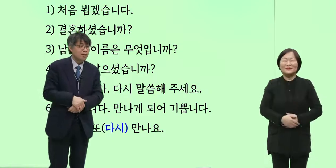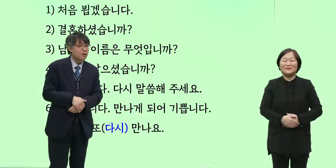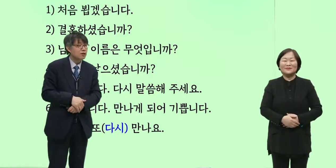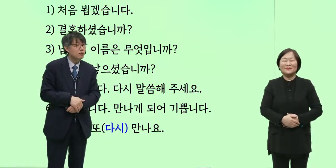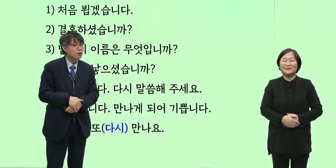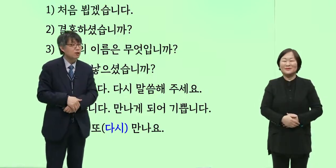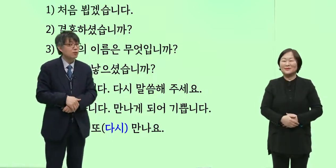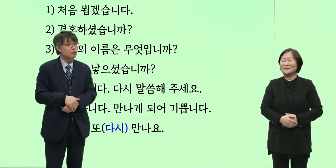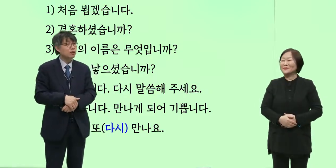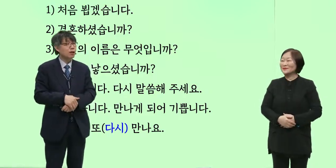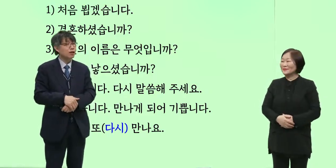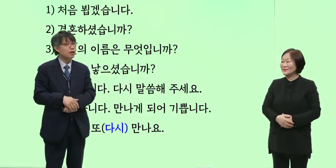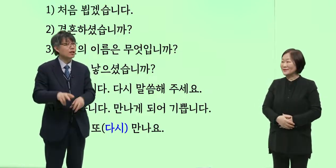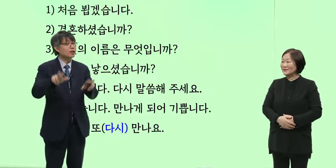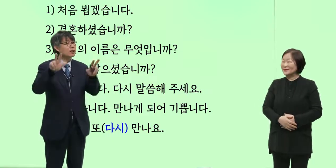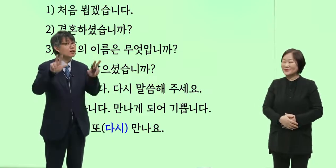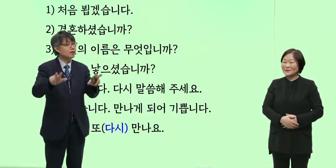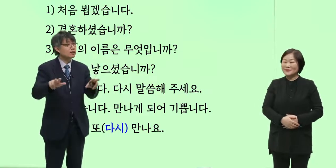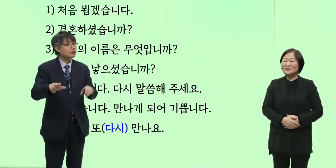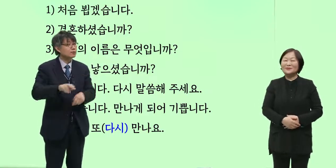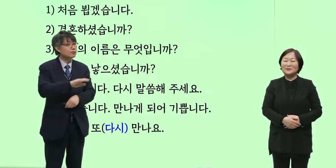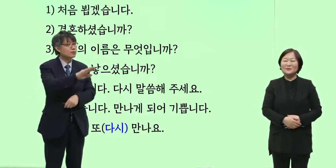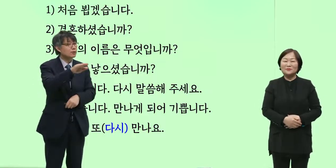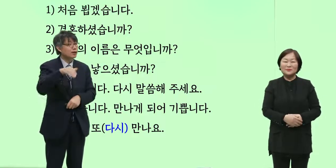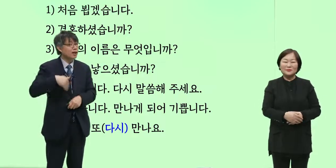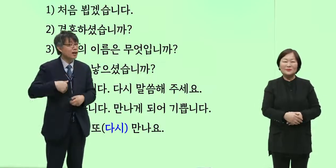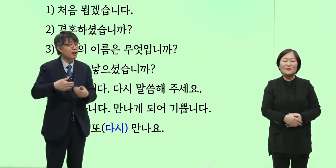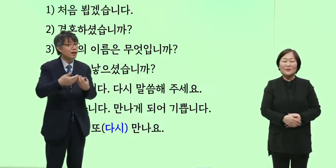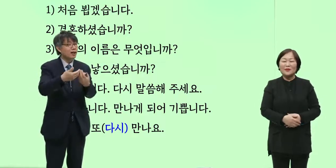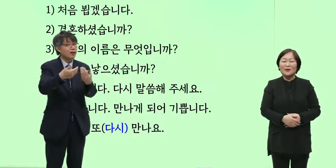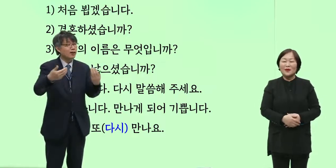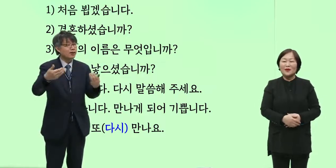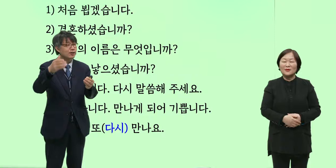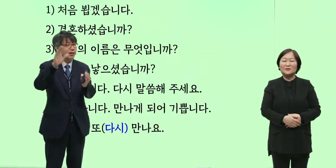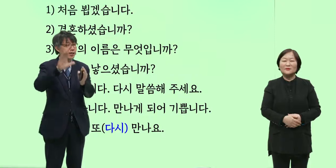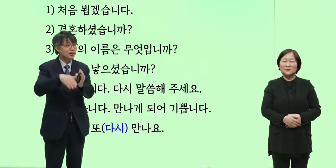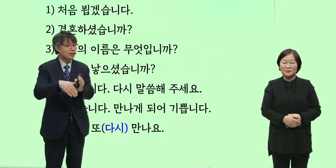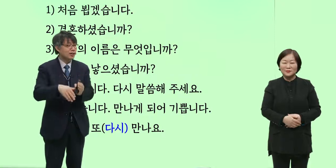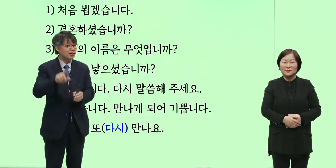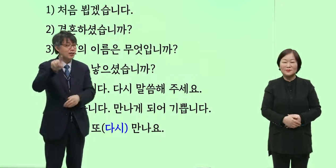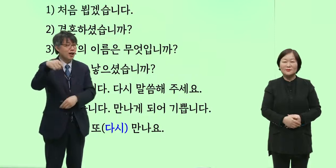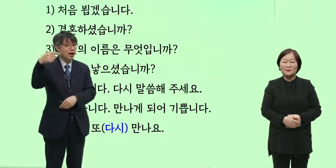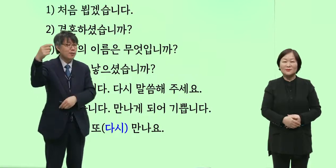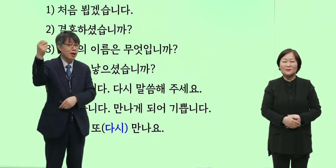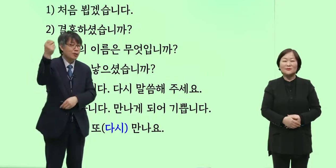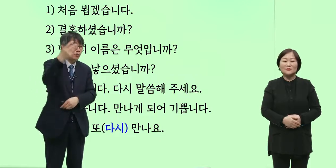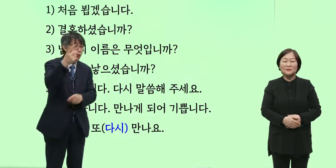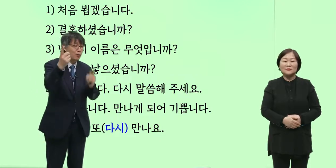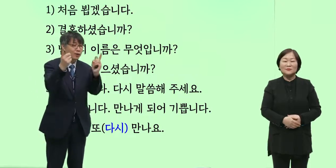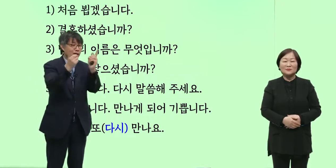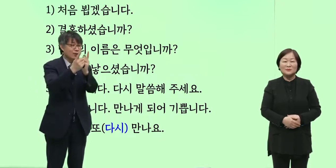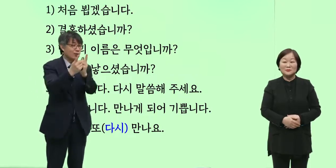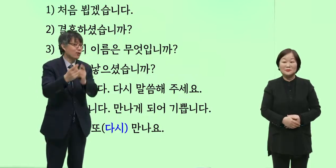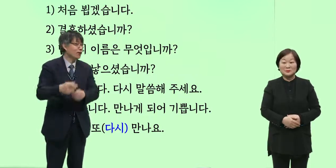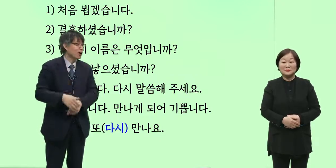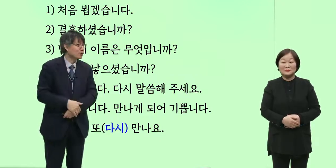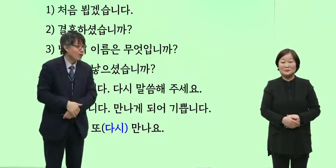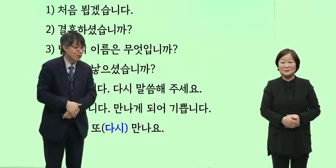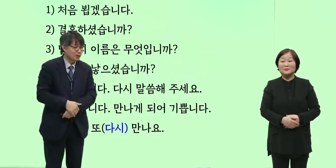예전에 우리 노래 중에 이제는 우리가 헤어져야 할 시간, 다음에 또 만나요. 알죠?